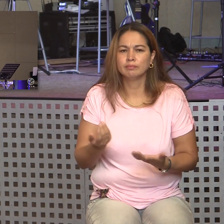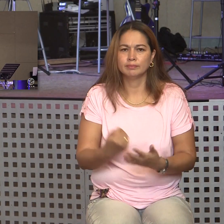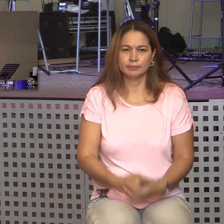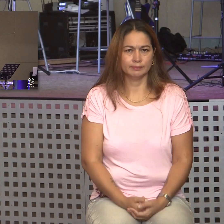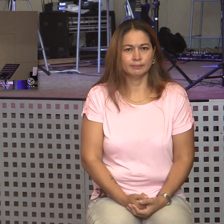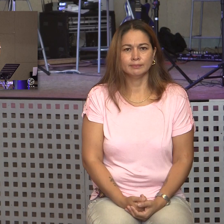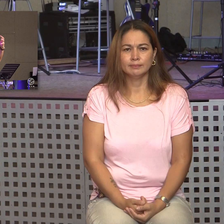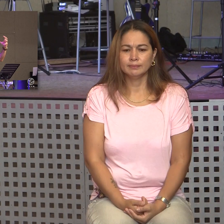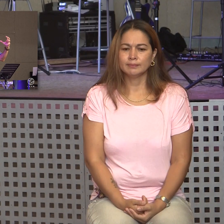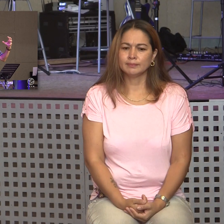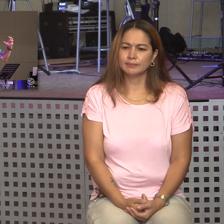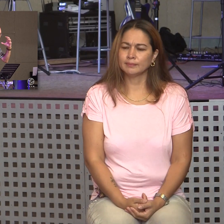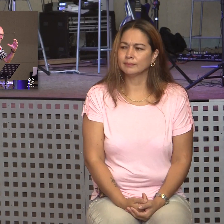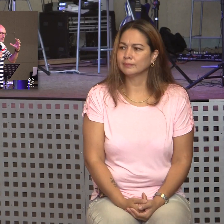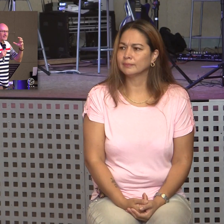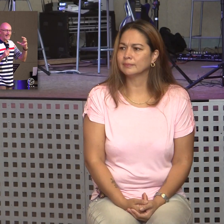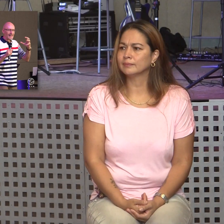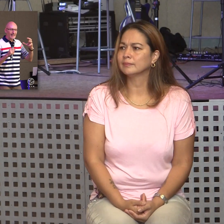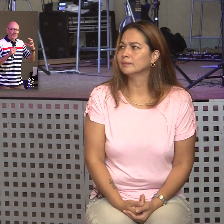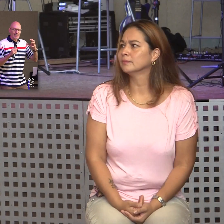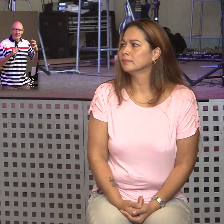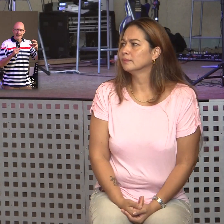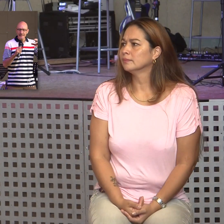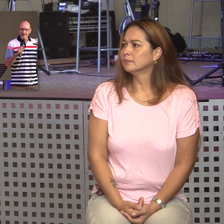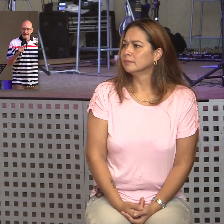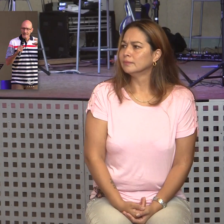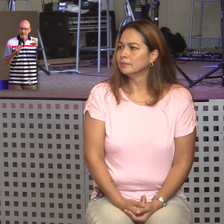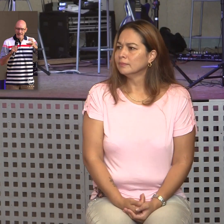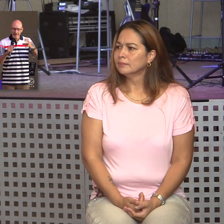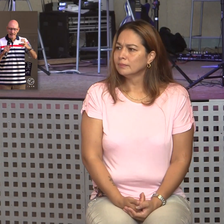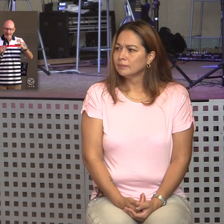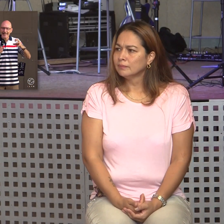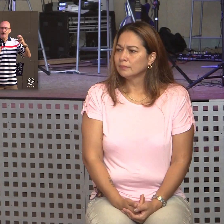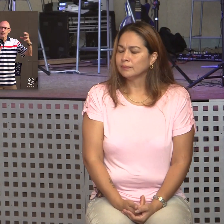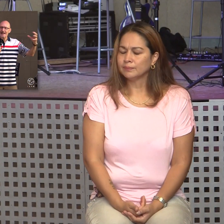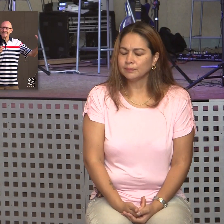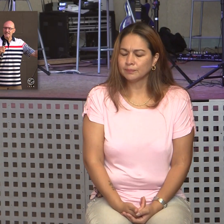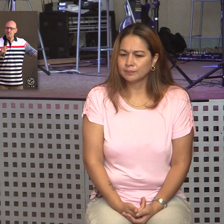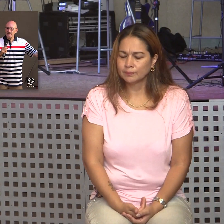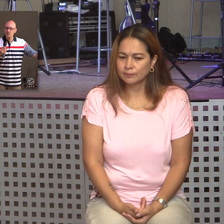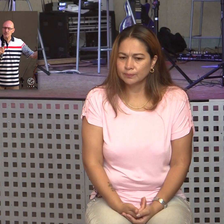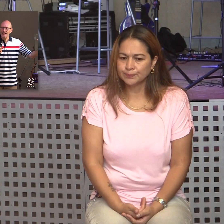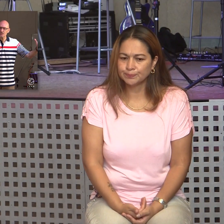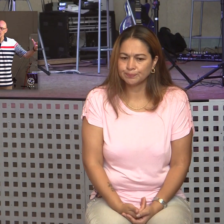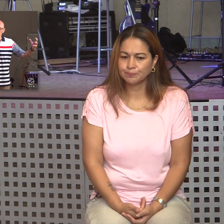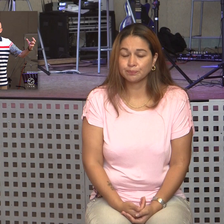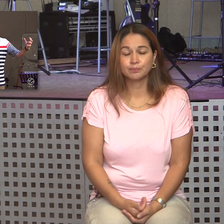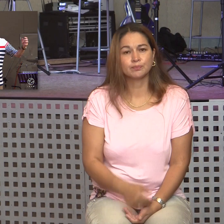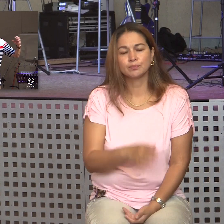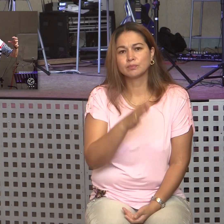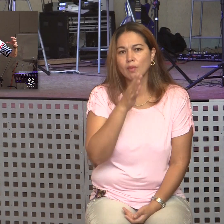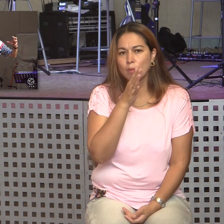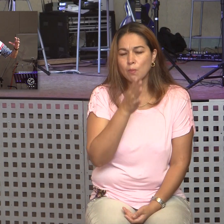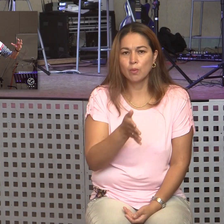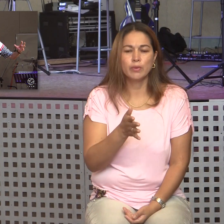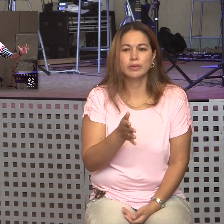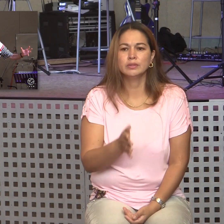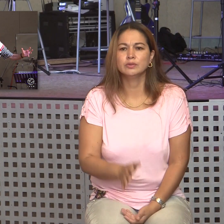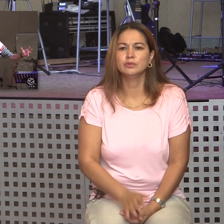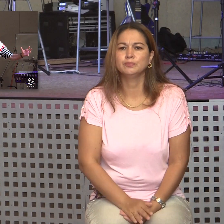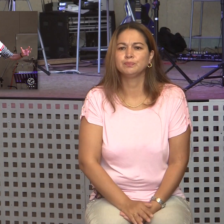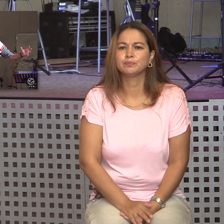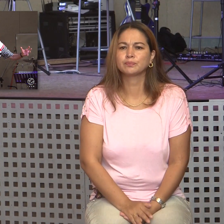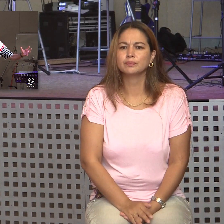es que lejos de el obrar del Espíritu Santo ser lo